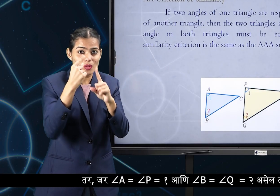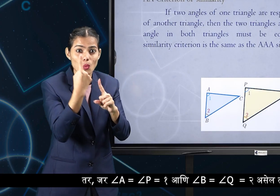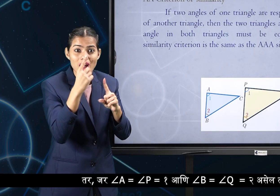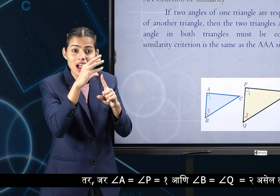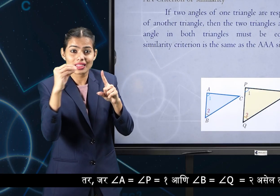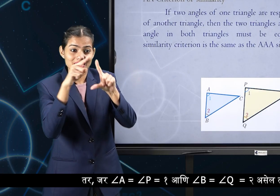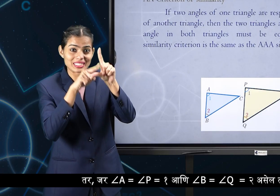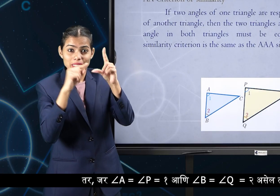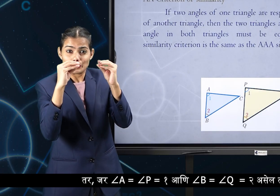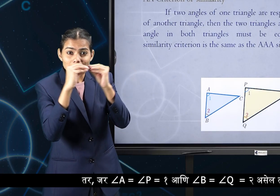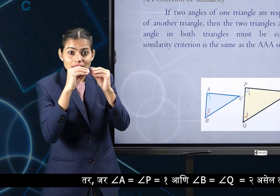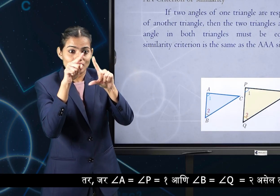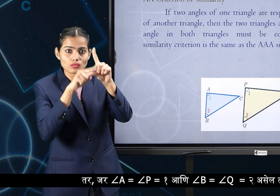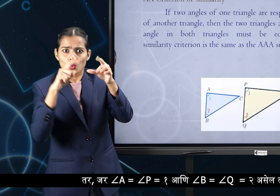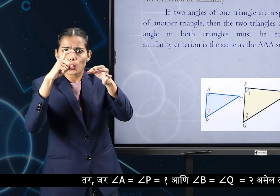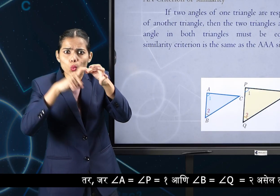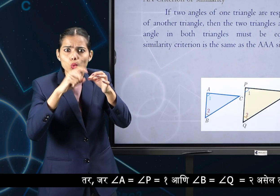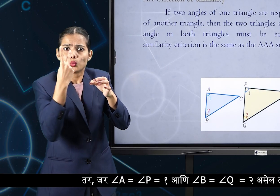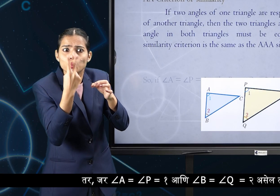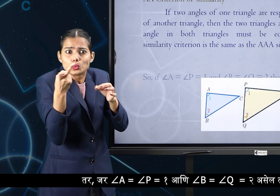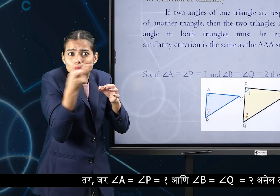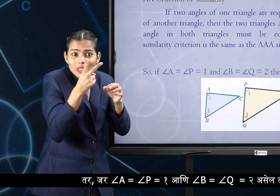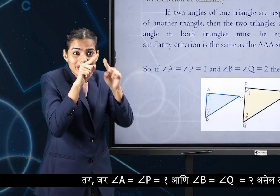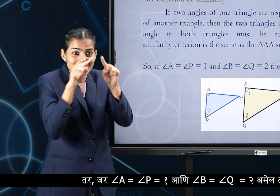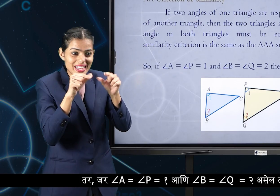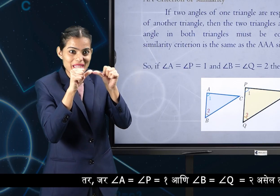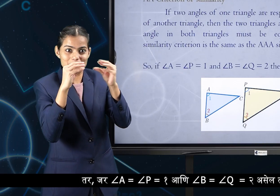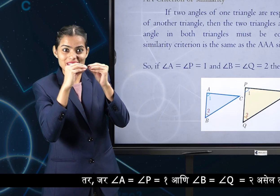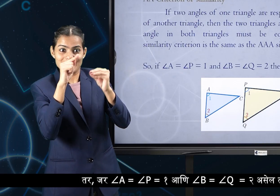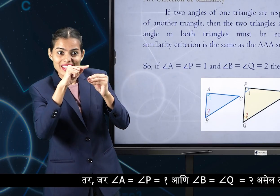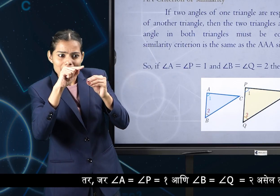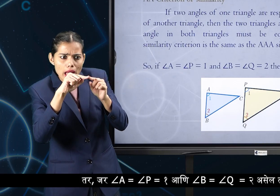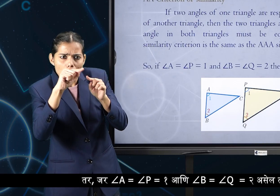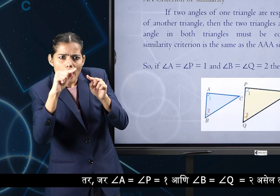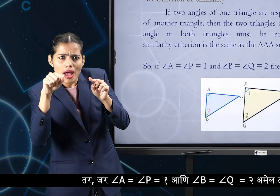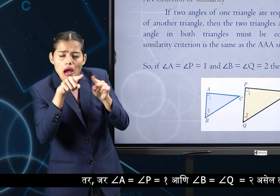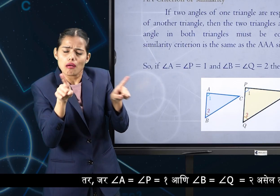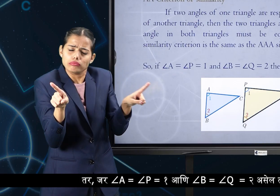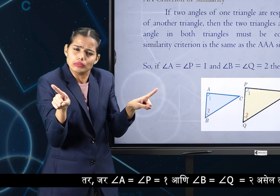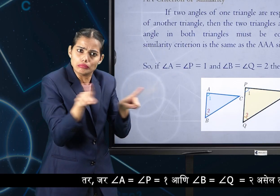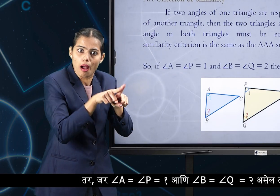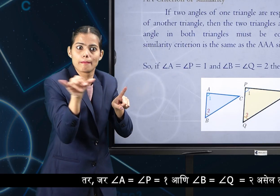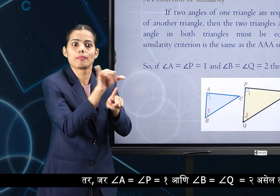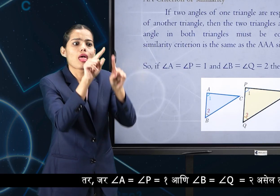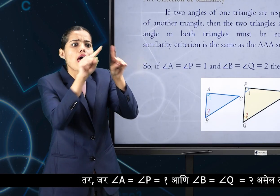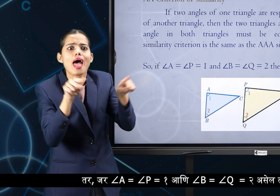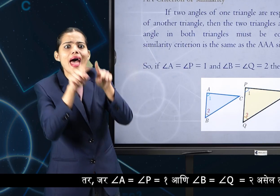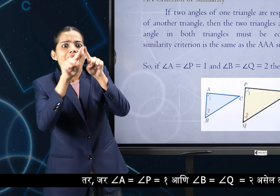तर जर अँगल A इक्वल टू अँगल B इज इक्वल टू 1 आणि अँगल B इक्वल